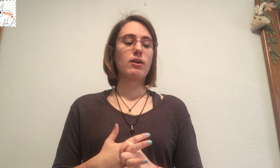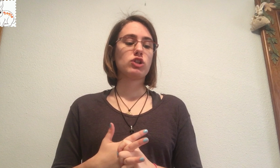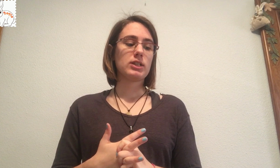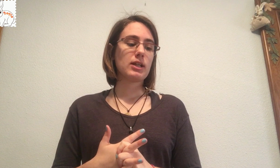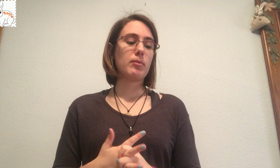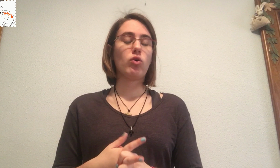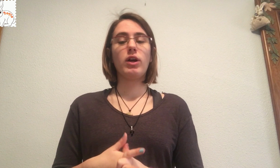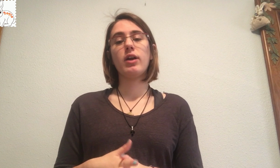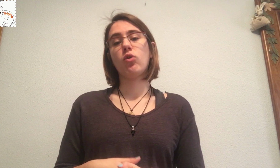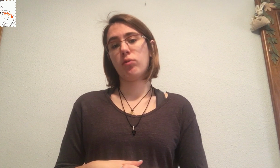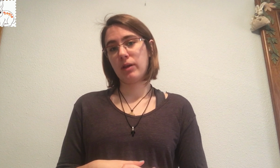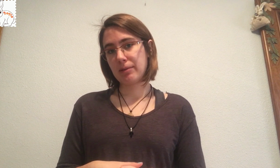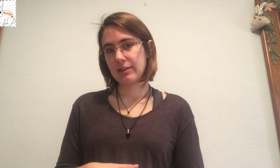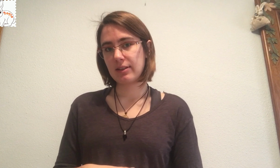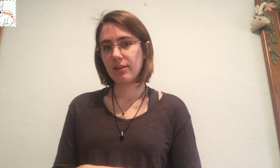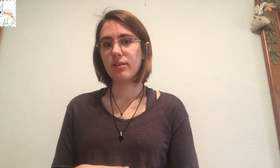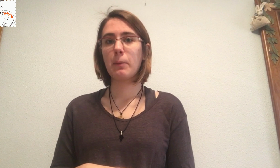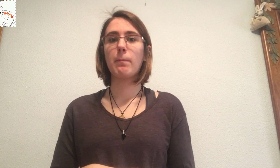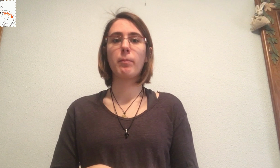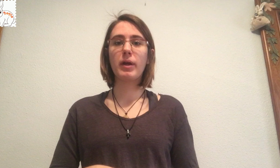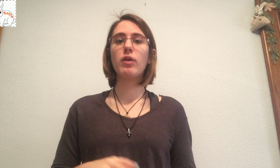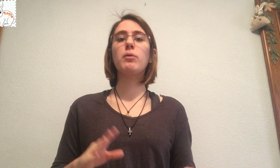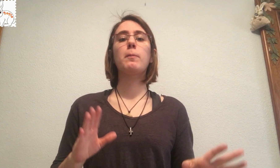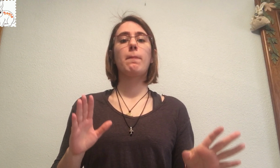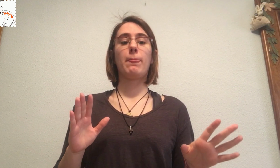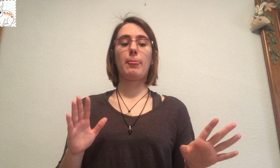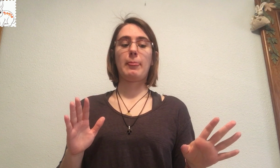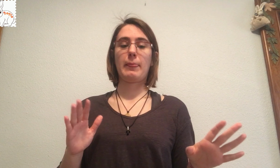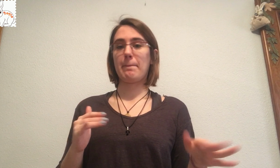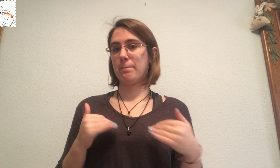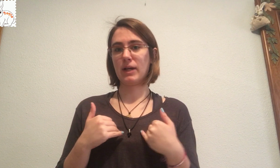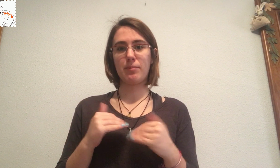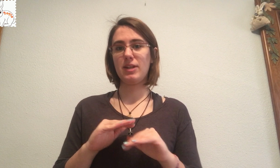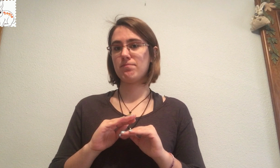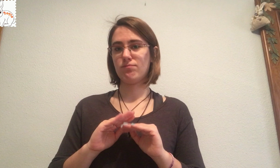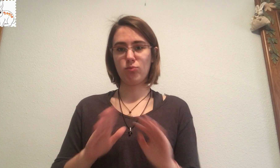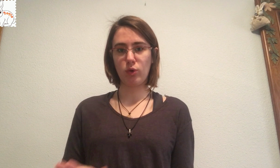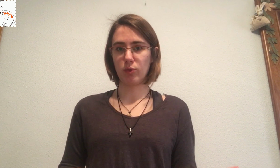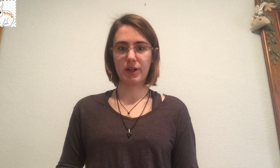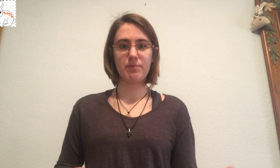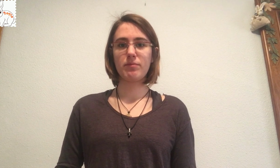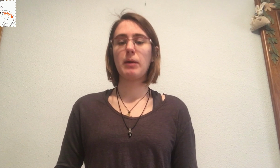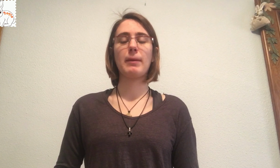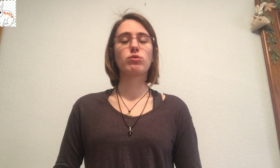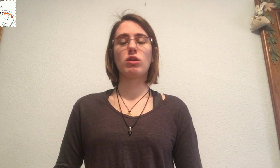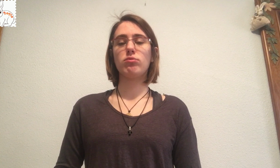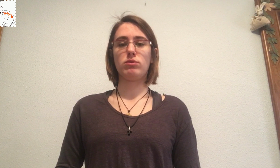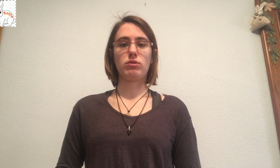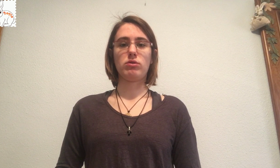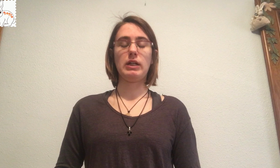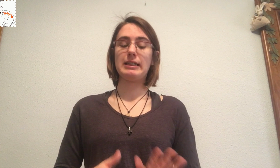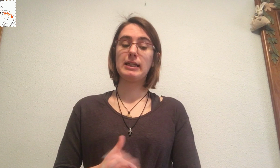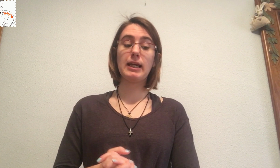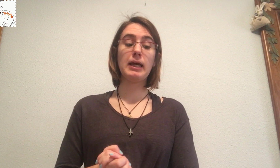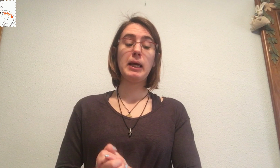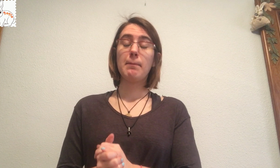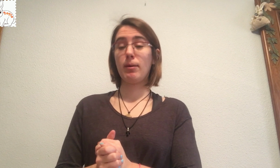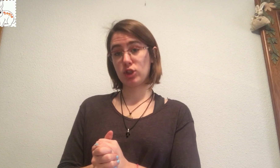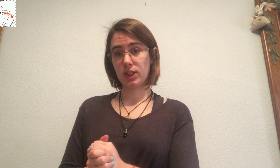cosas que mejorar Obviamente Pero Para mí Muy buena Me ha gustado un montón Así que Vamos a